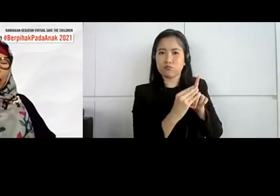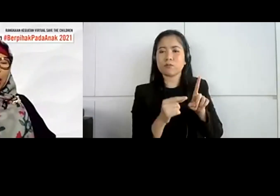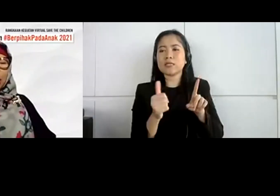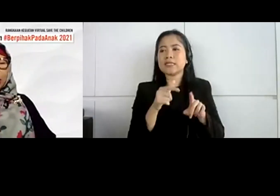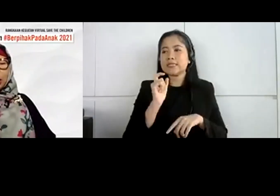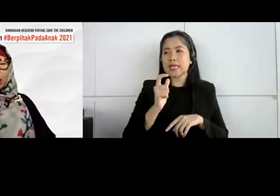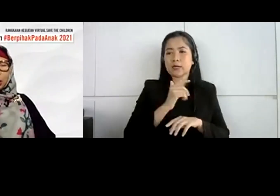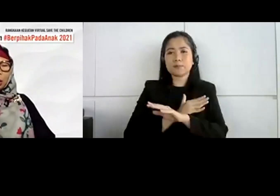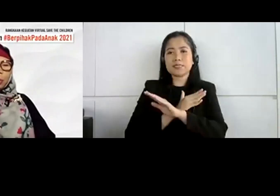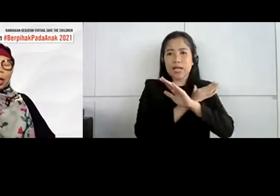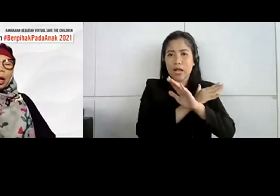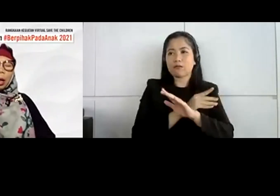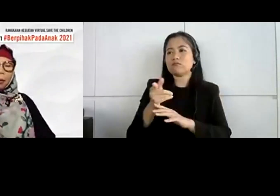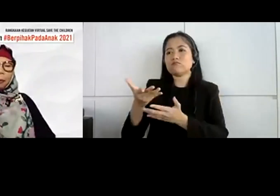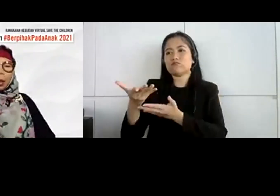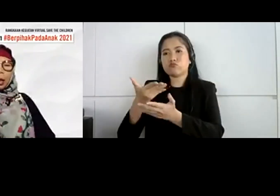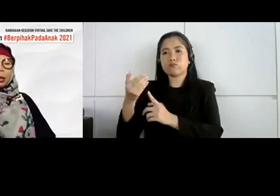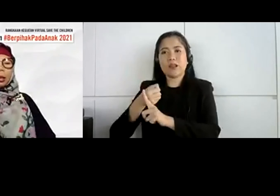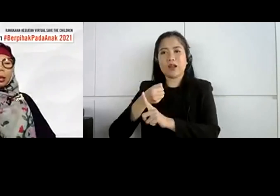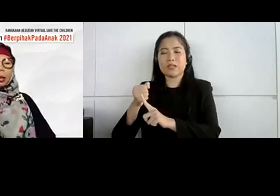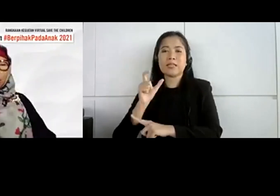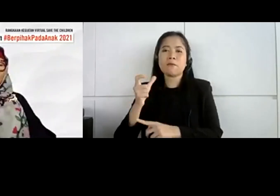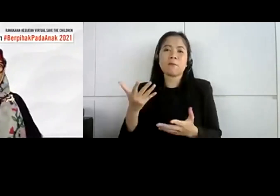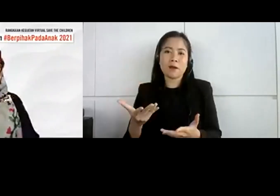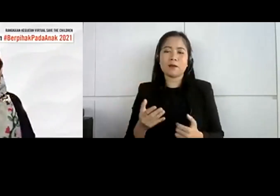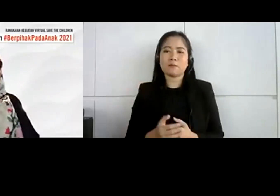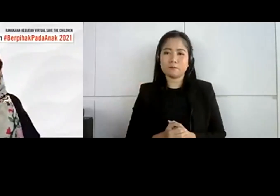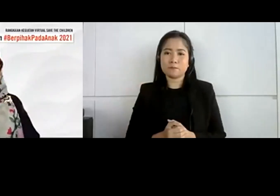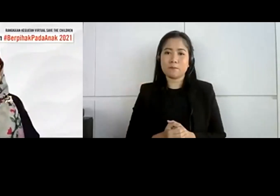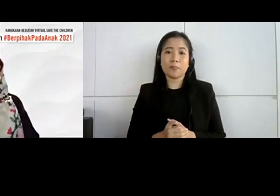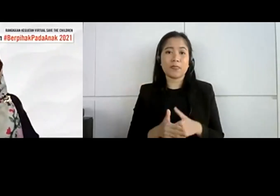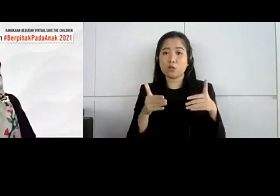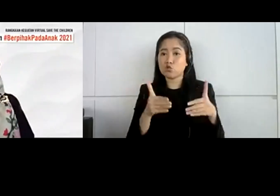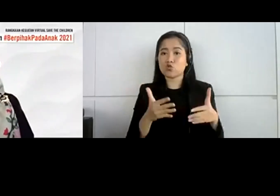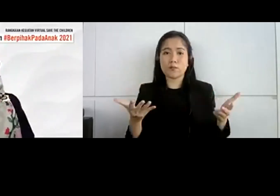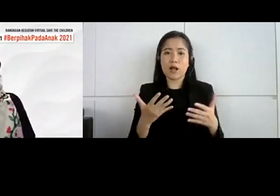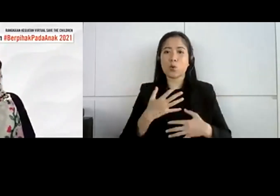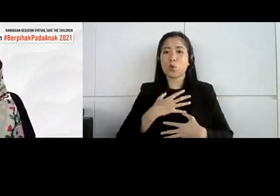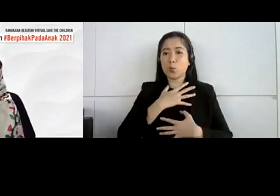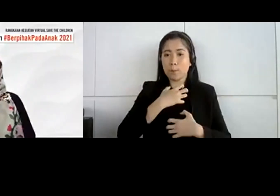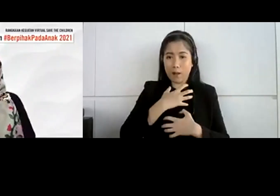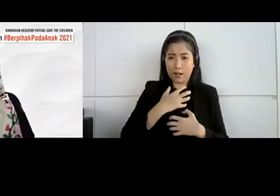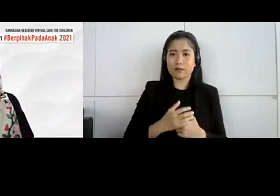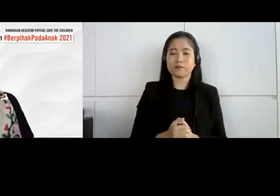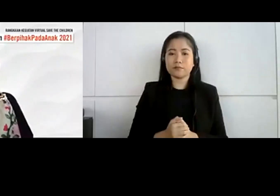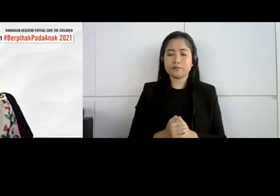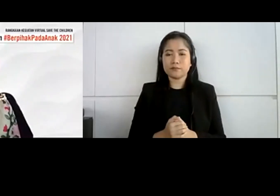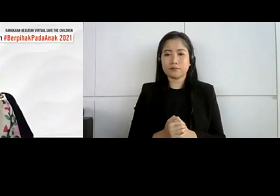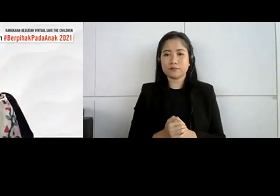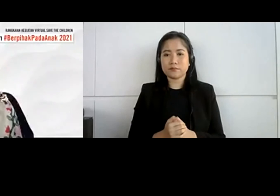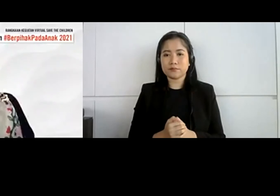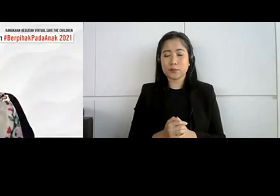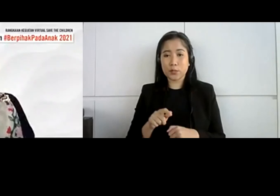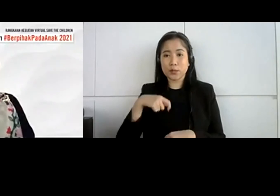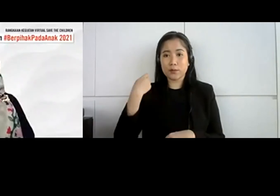dan penanganan kekerasan pada anak yang terjadi khususnya di Kabupaten Kupang. Kementerian